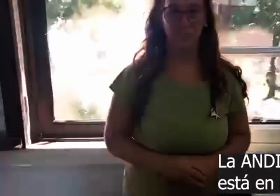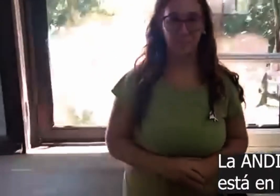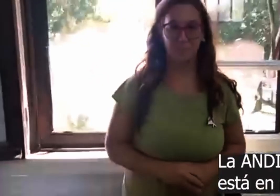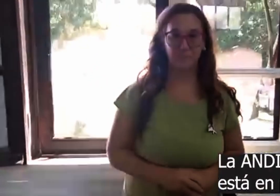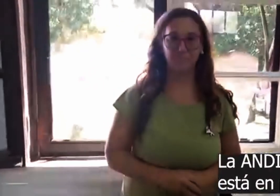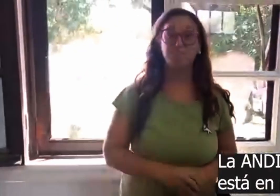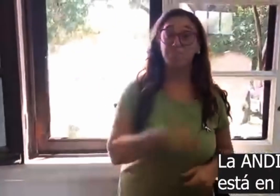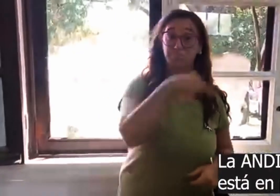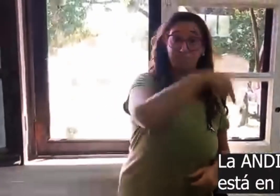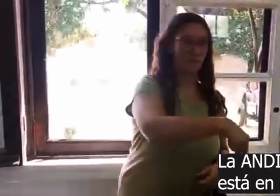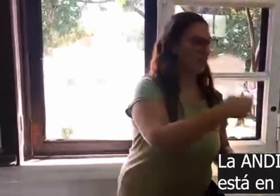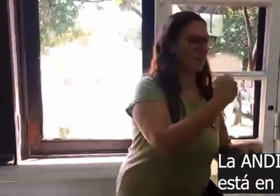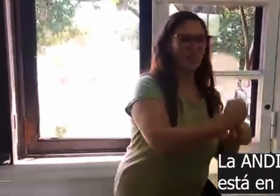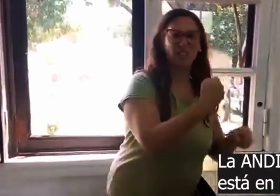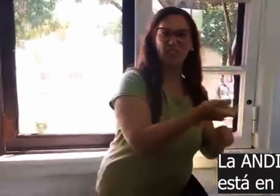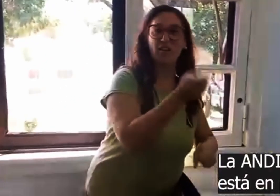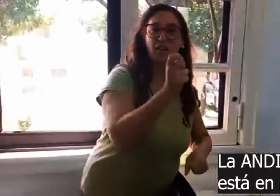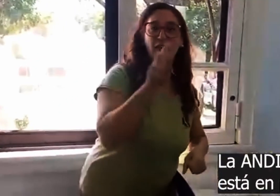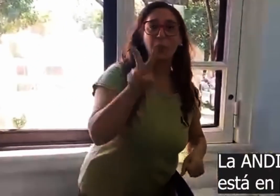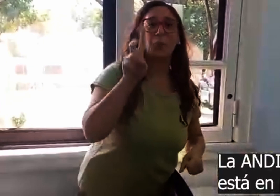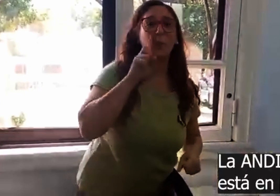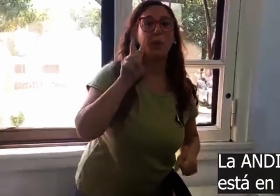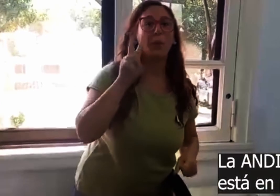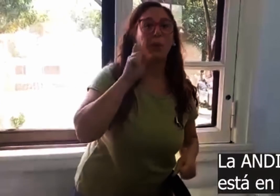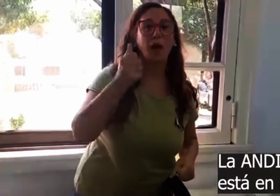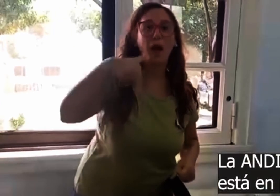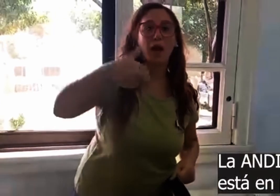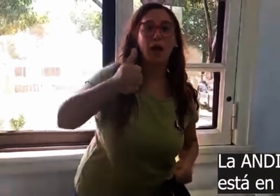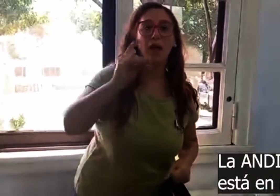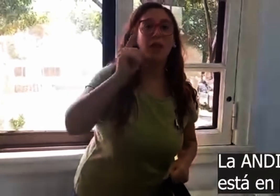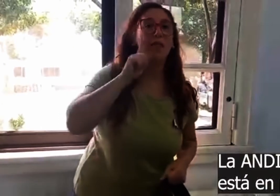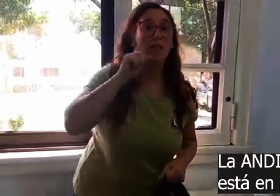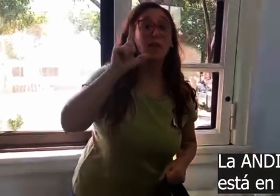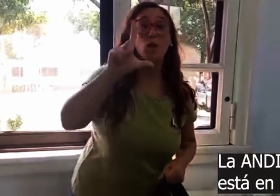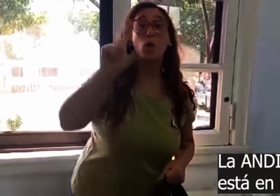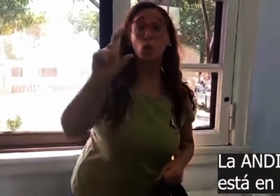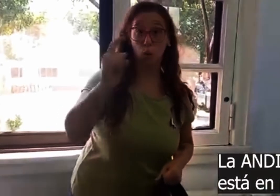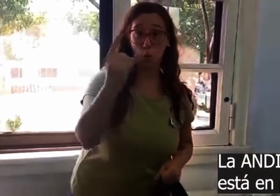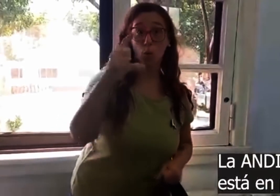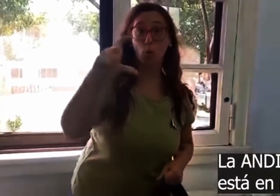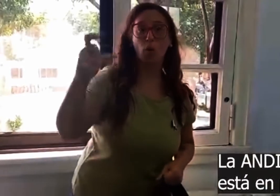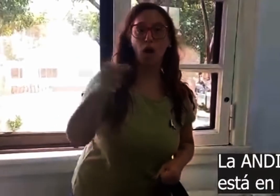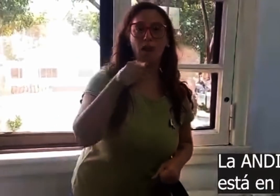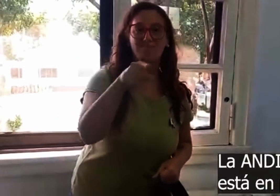Acá trabajaba Viviana De Luca, arquitecta y responsable de entornos accesibles.